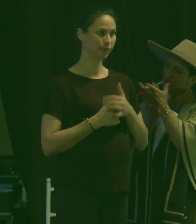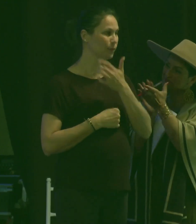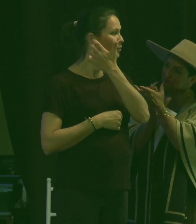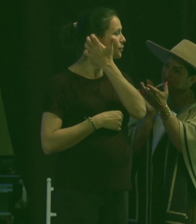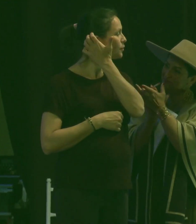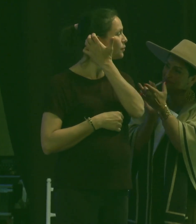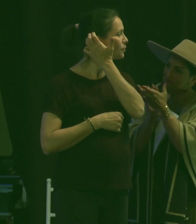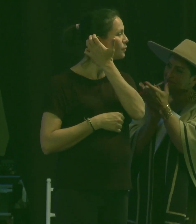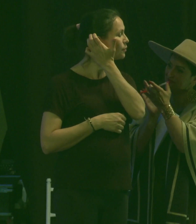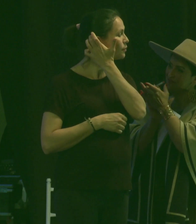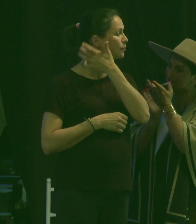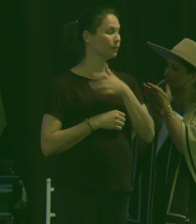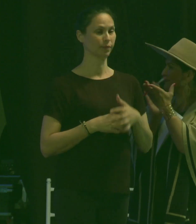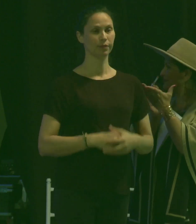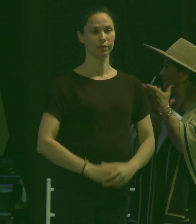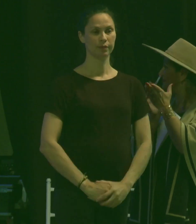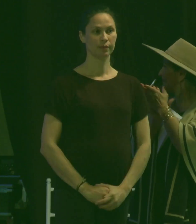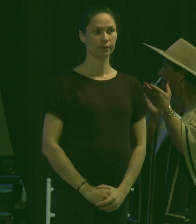Antenor Vione.